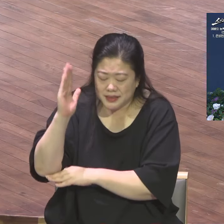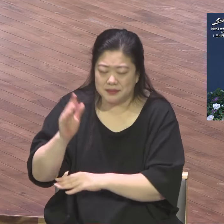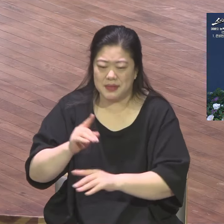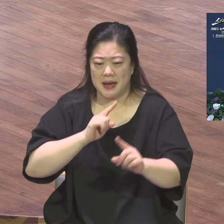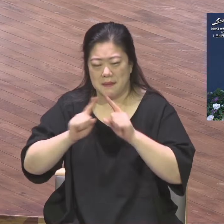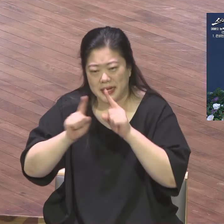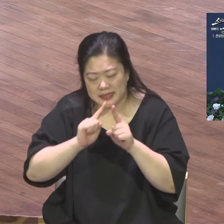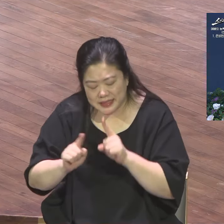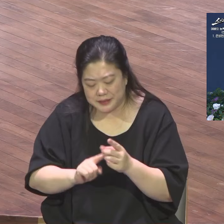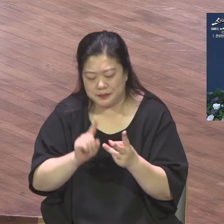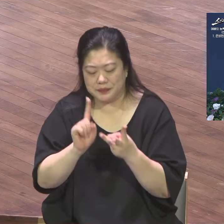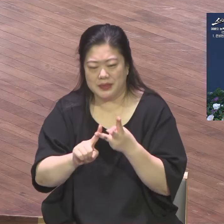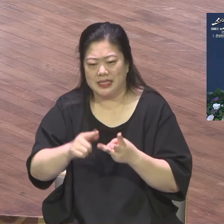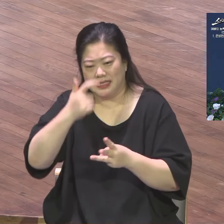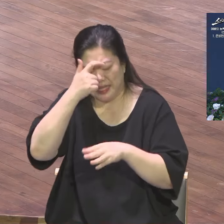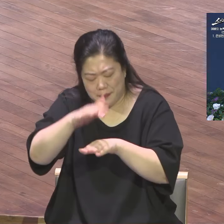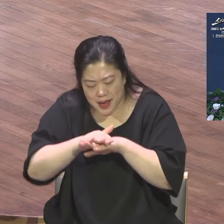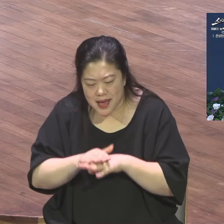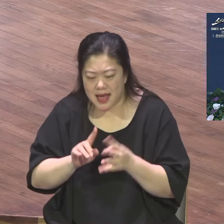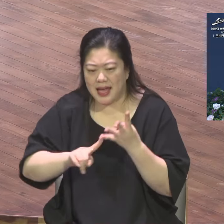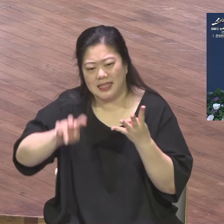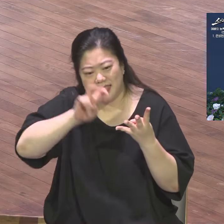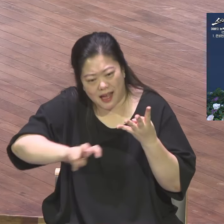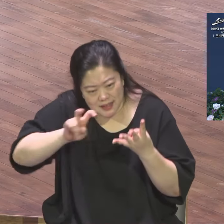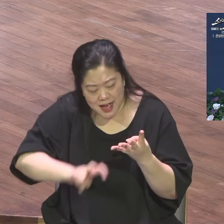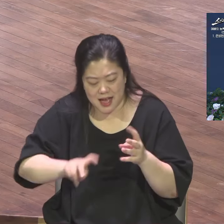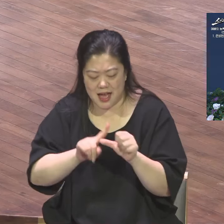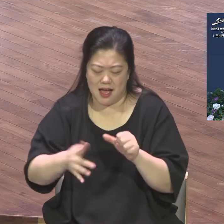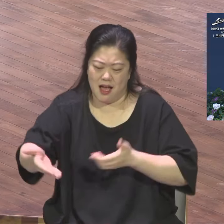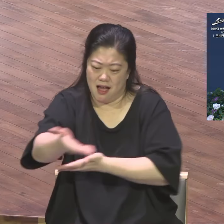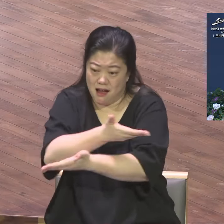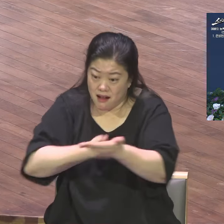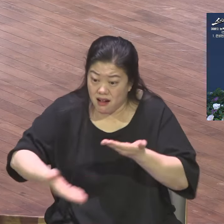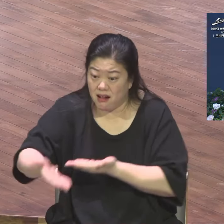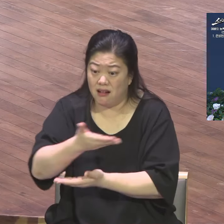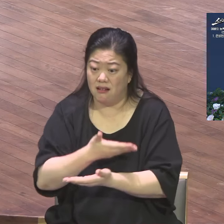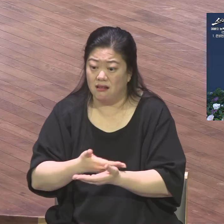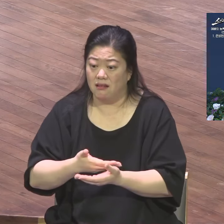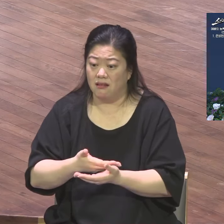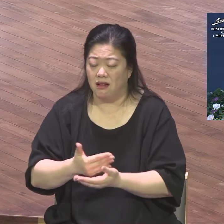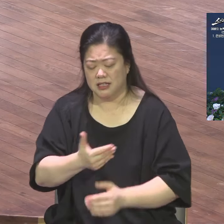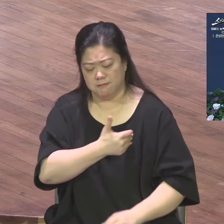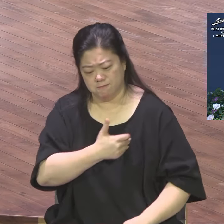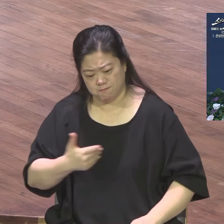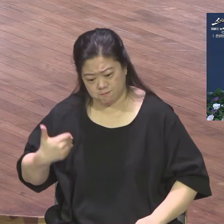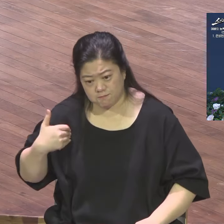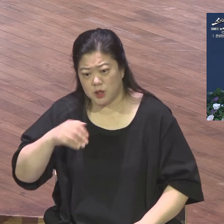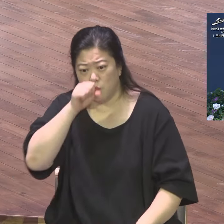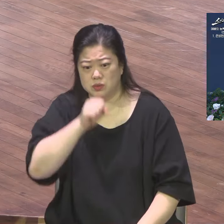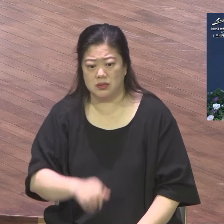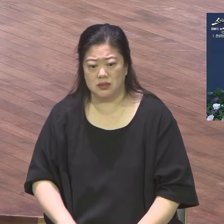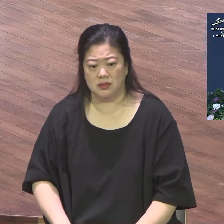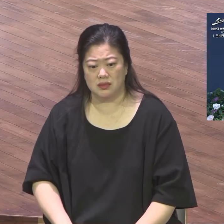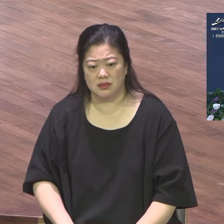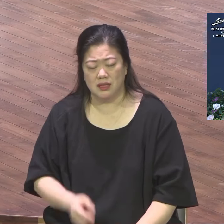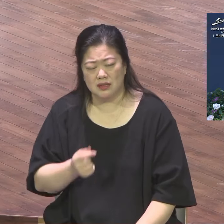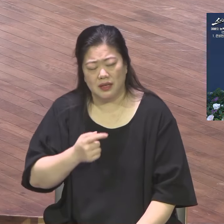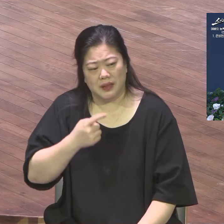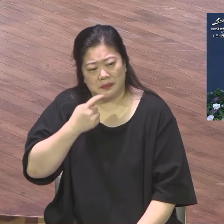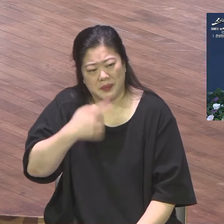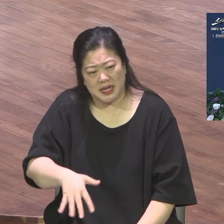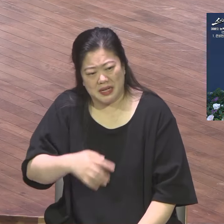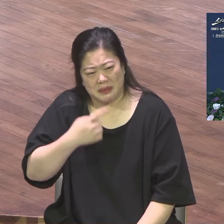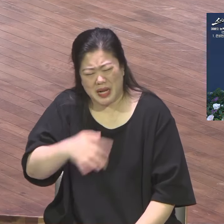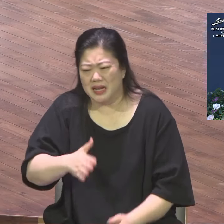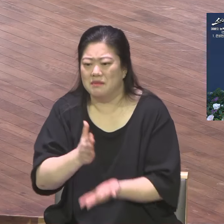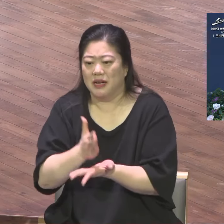풍성함, 기도의 풍성함, 성도와의 교제의 풍성함. 아멘. 이 풍성함, 풍성함. 이게 넘쳐야 돼요.